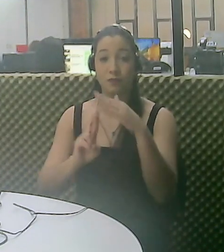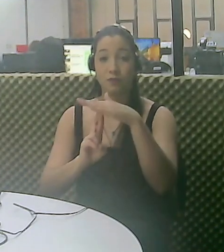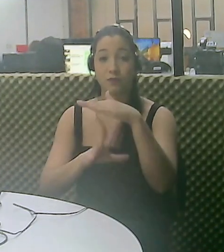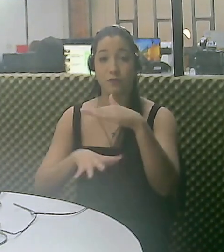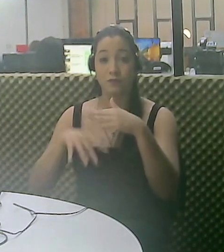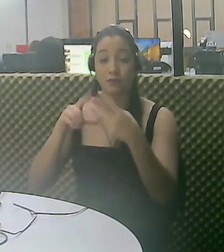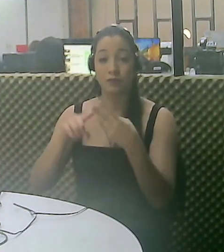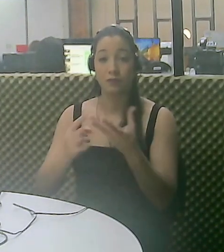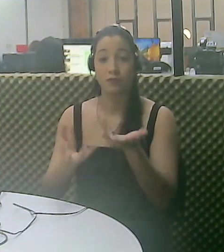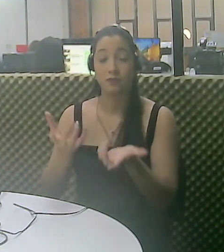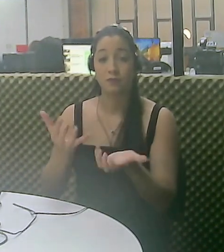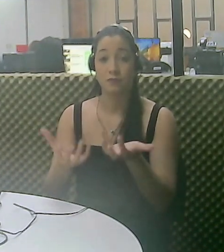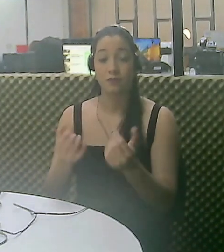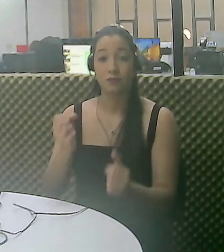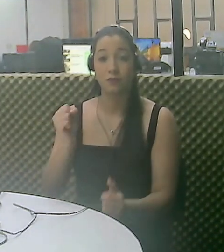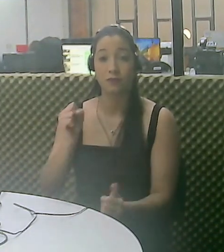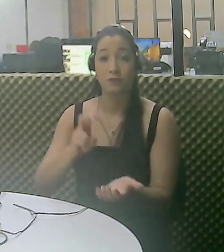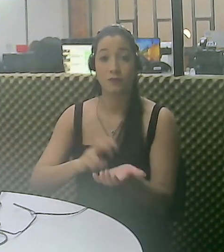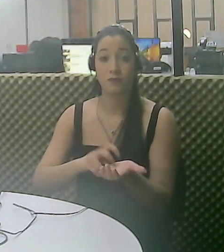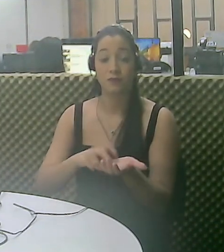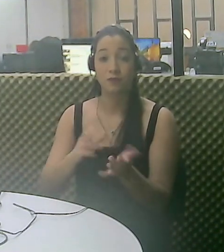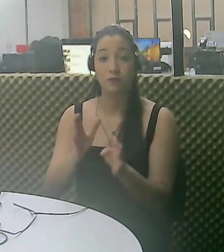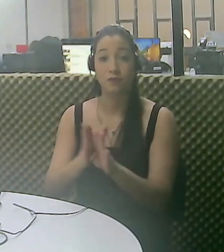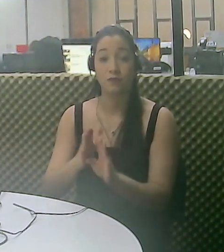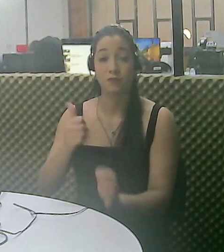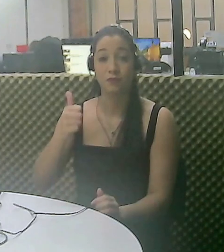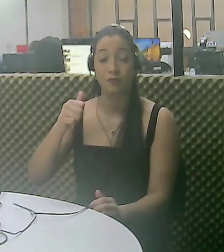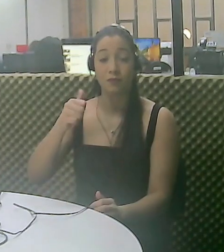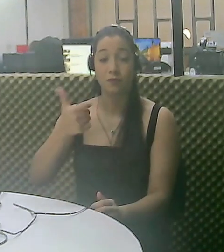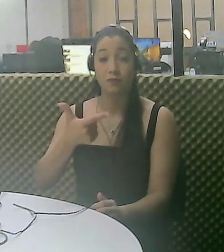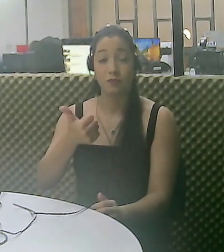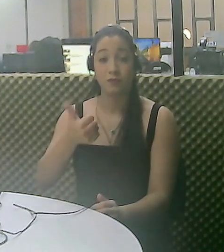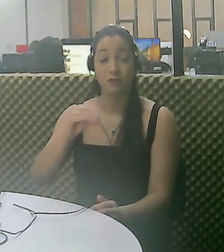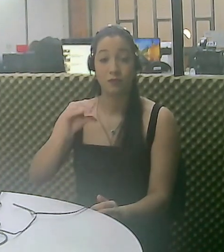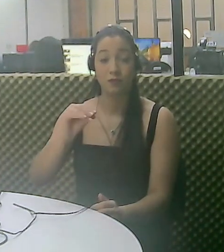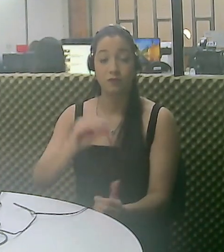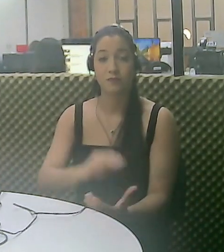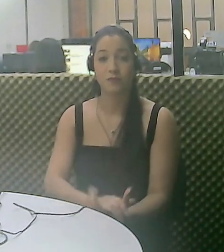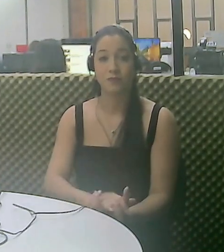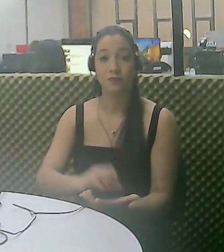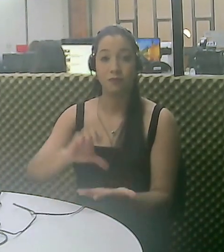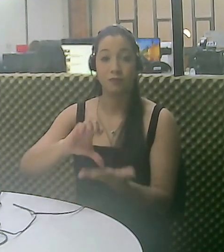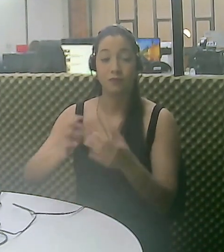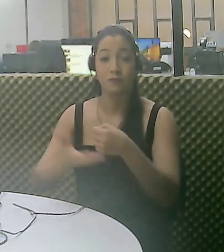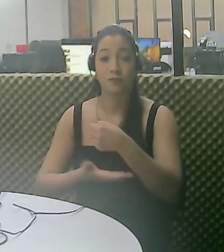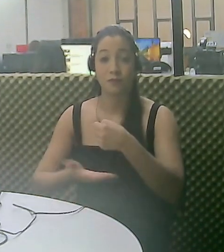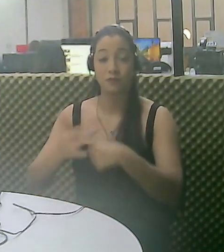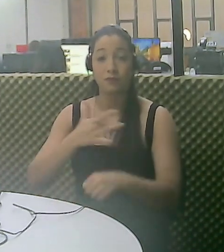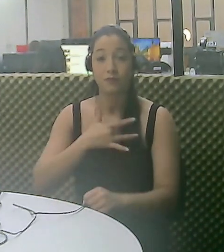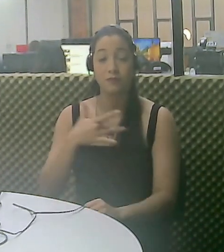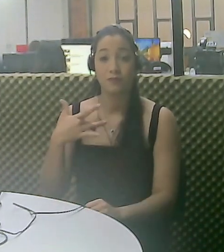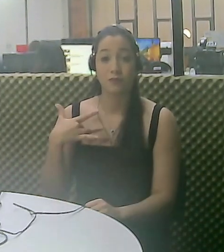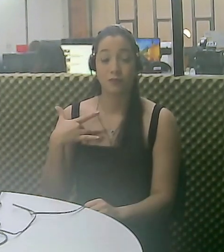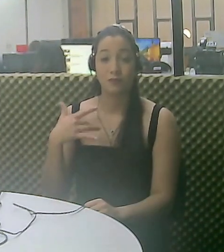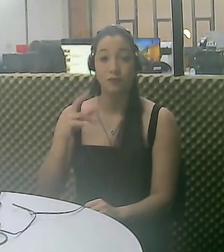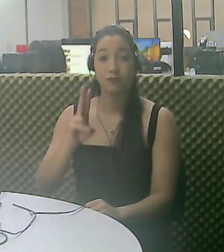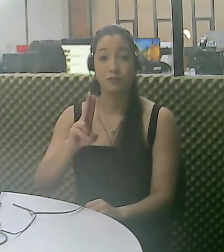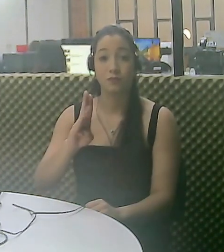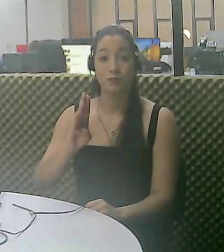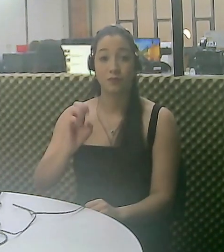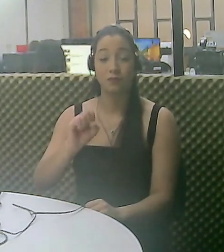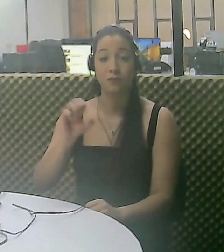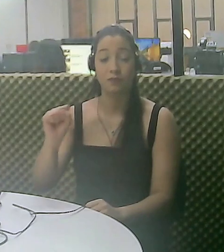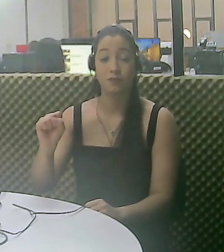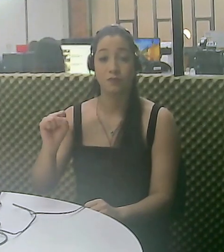e Planalto, das 8 da manhã às 9 da noite. E nas Unidades Básicas de Saúde, as